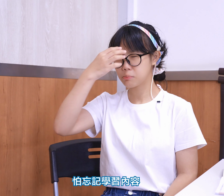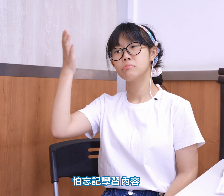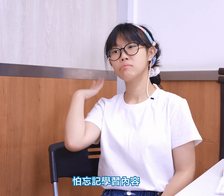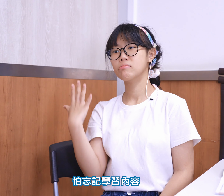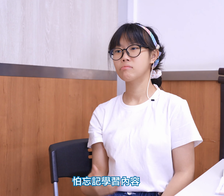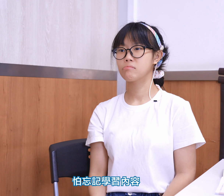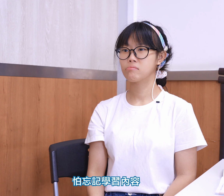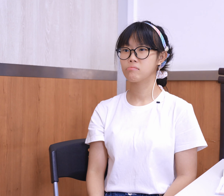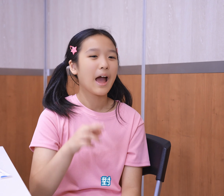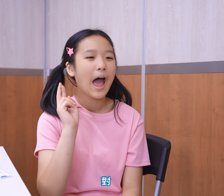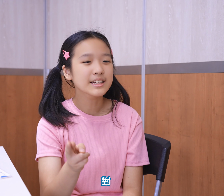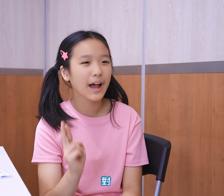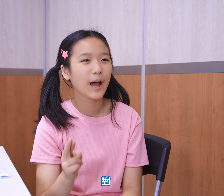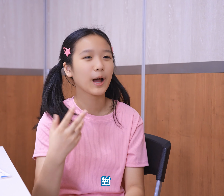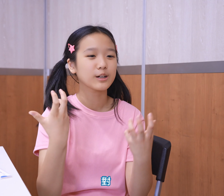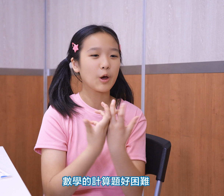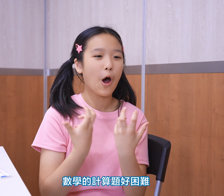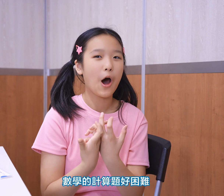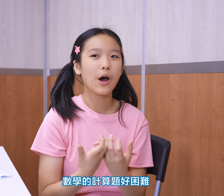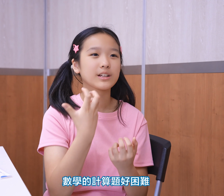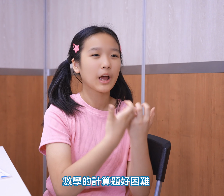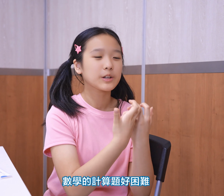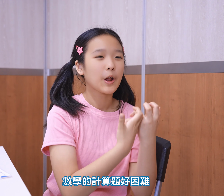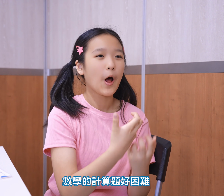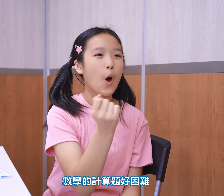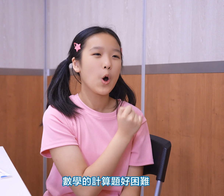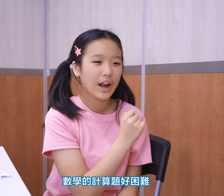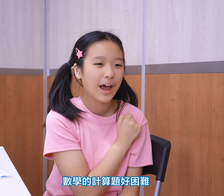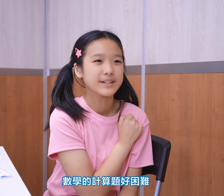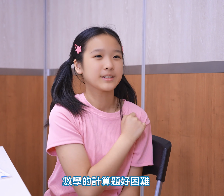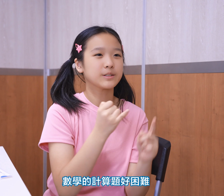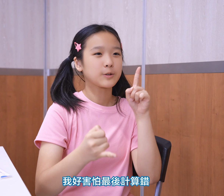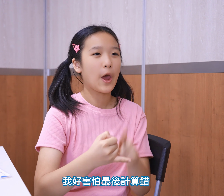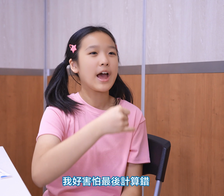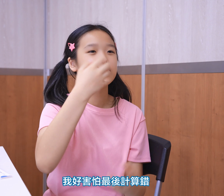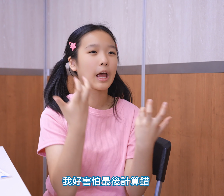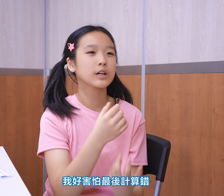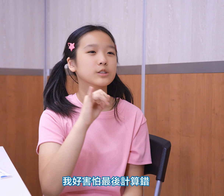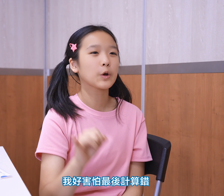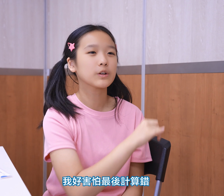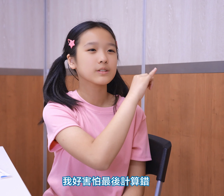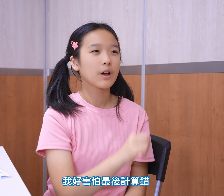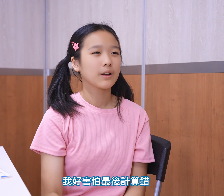習內容。 係啊，數學啲計算題好難啊，我好驚最後計錯